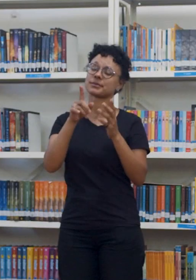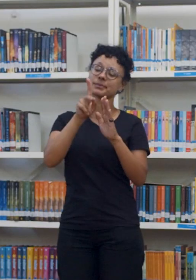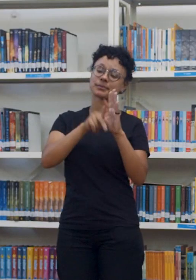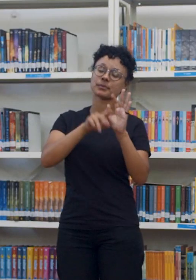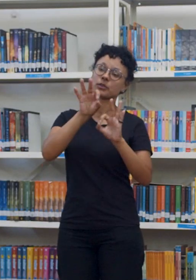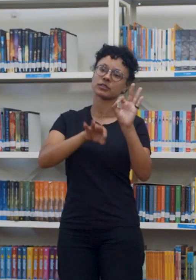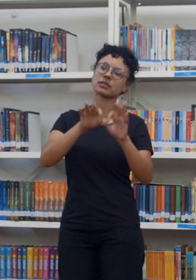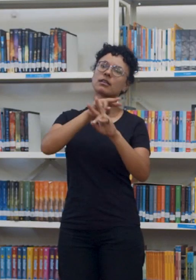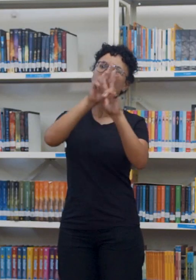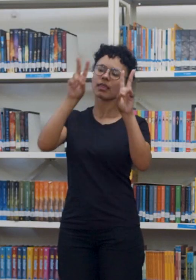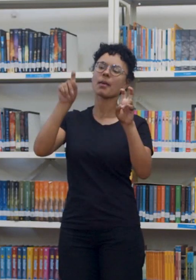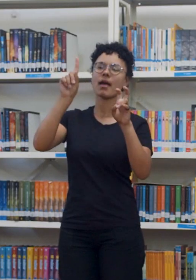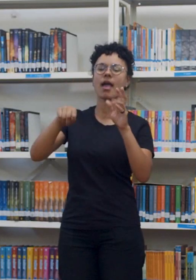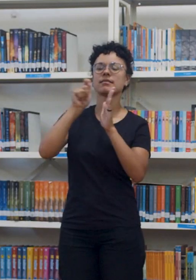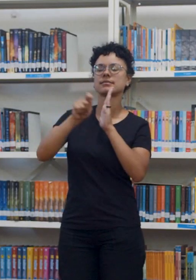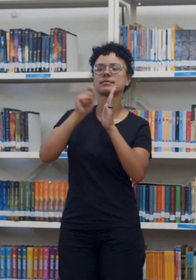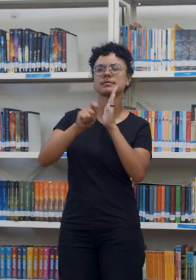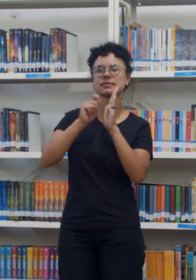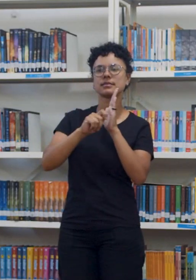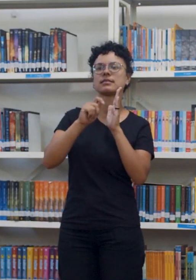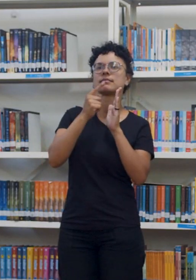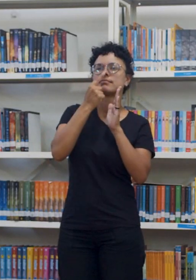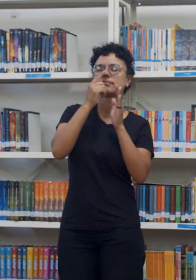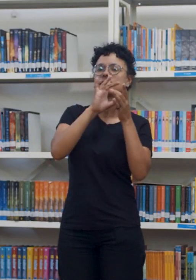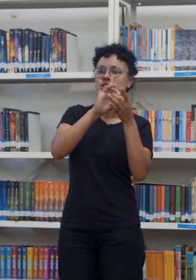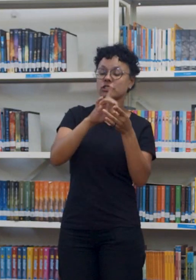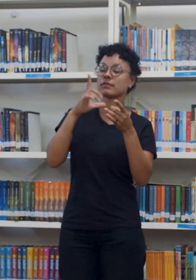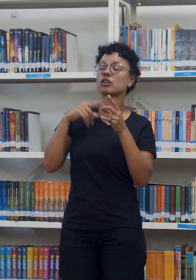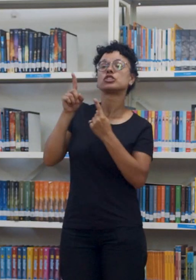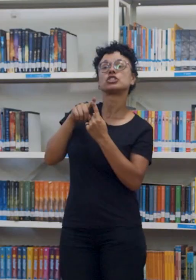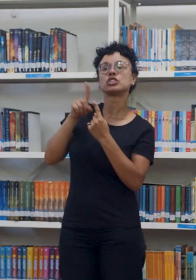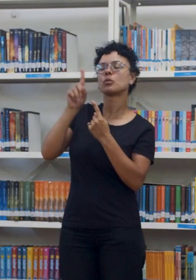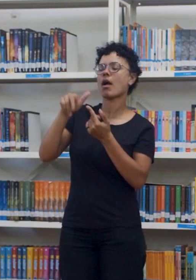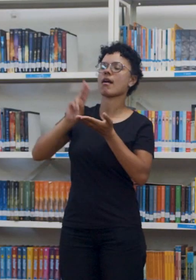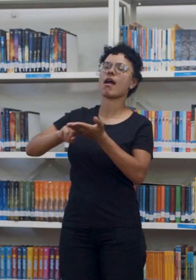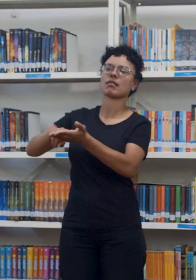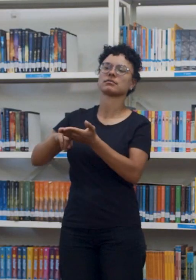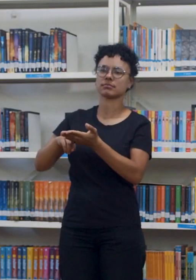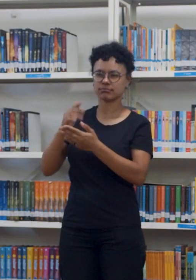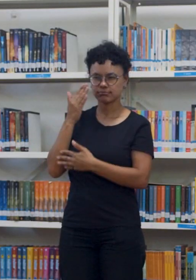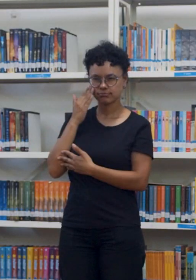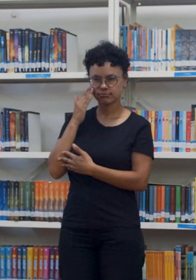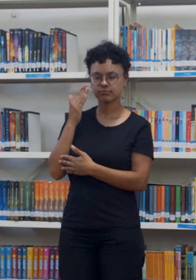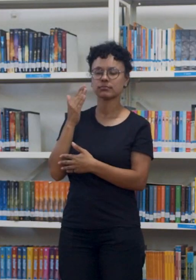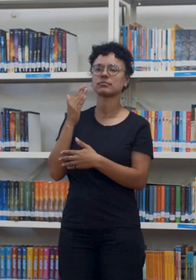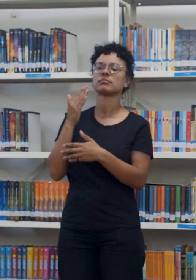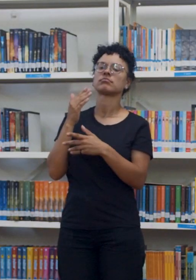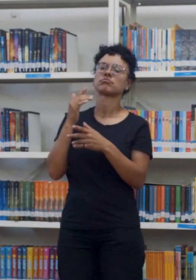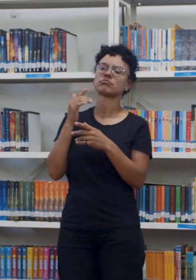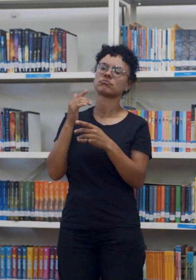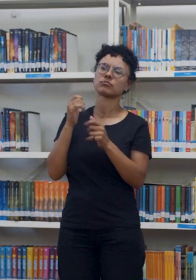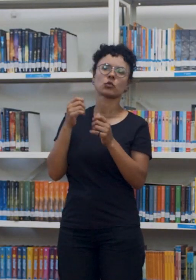seu tema é a escrita afetiva. O formato é carta. Sim. Vocês estão entendendo como é que funciona? Tudo